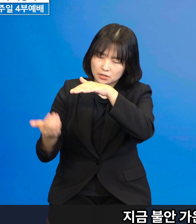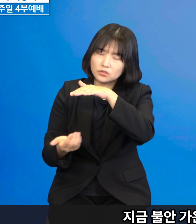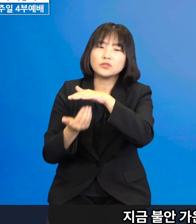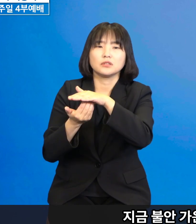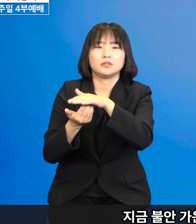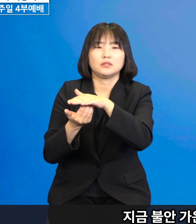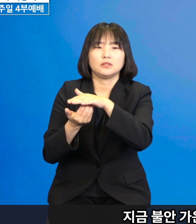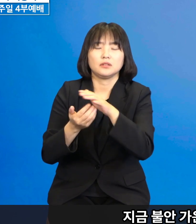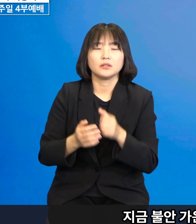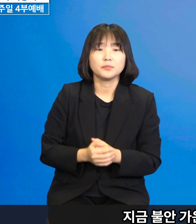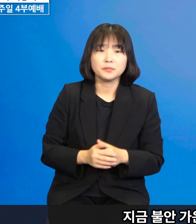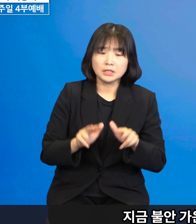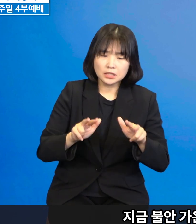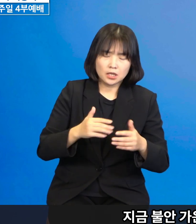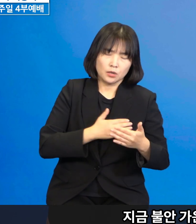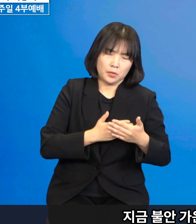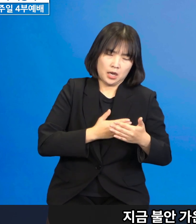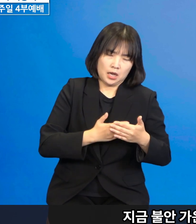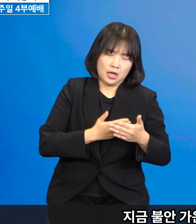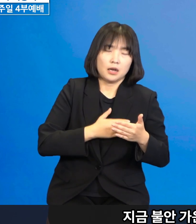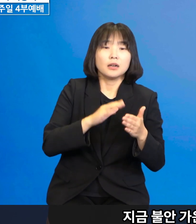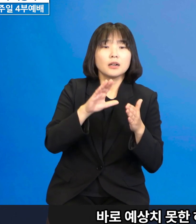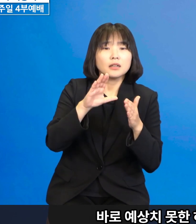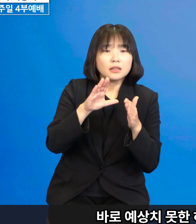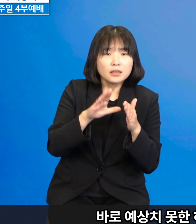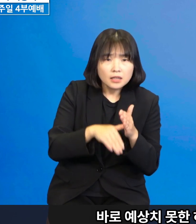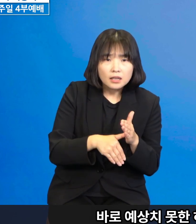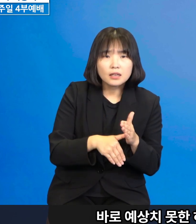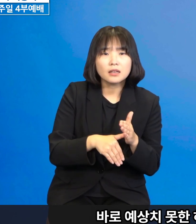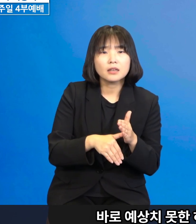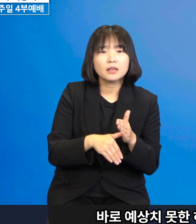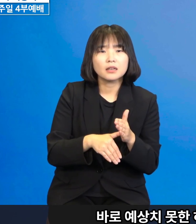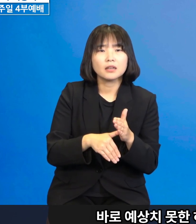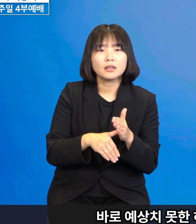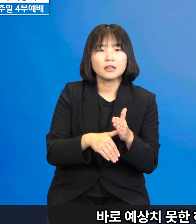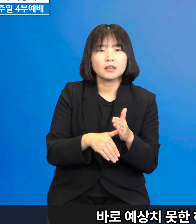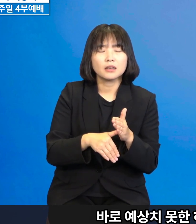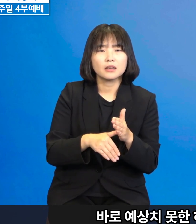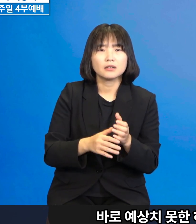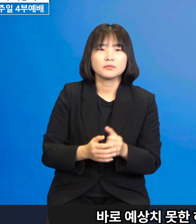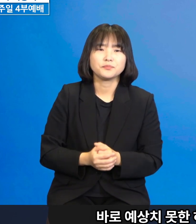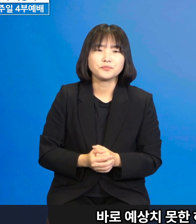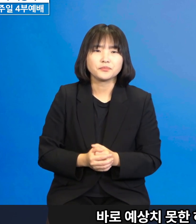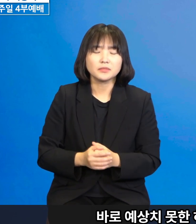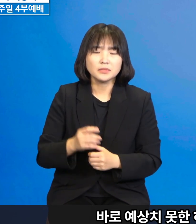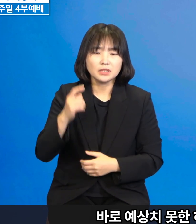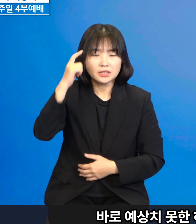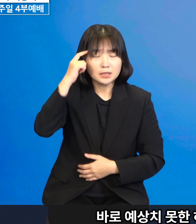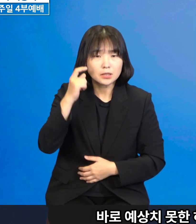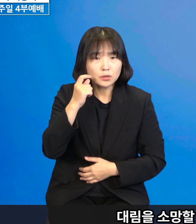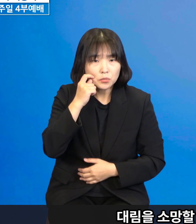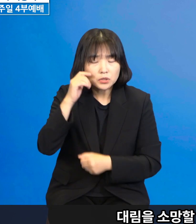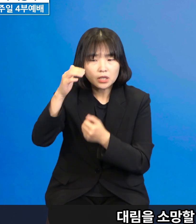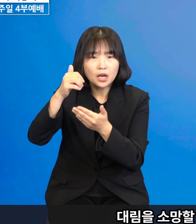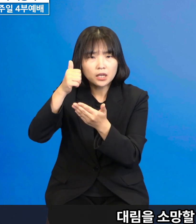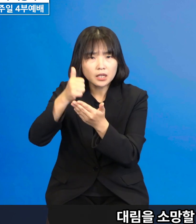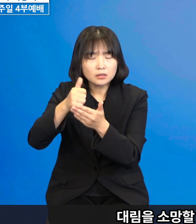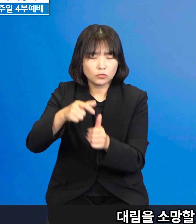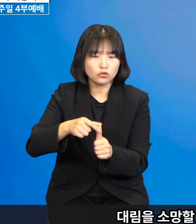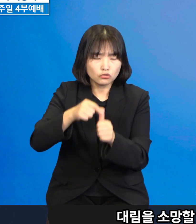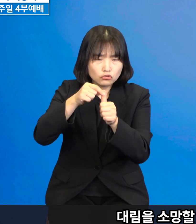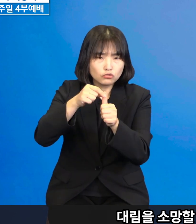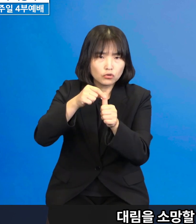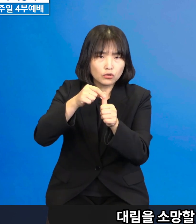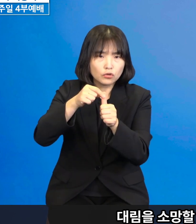것입니다. 지금 불안 가운데 있을 때의 말로 바로 예상치 못한 하나님의 구원의 도래와 대림을